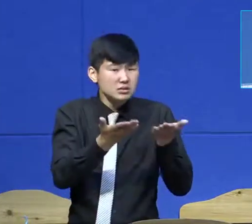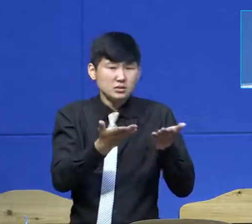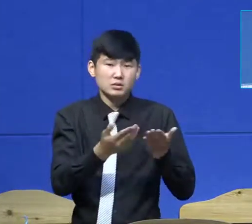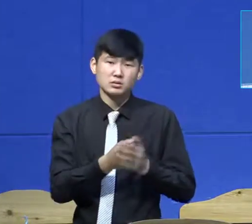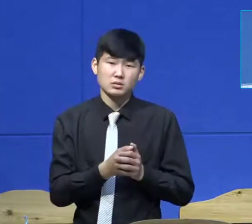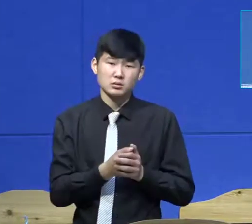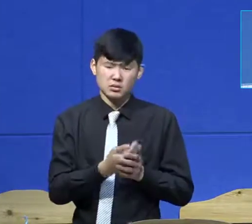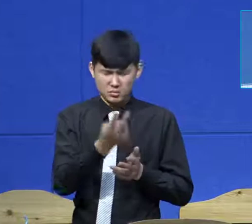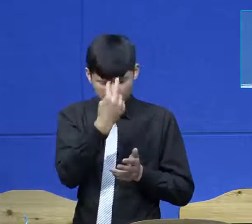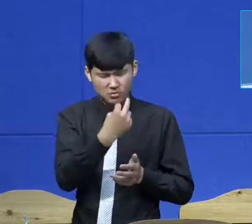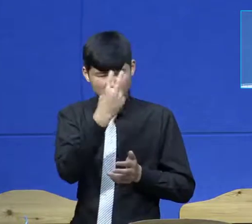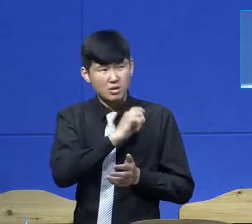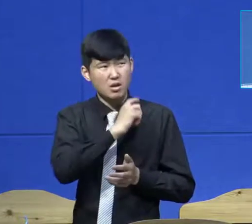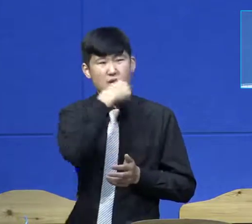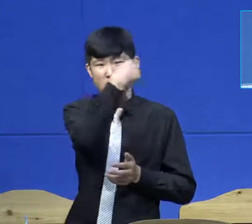Уйлаад тэгсэн.